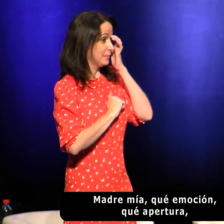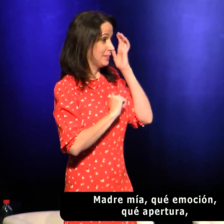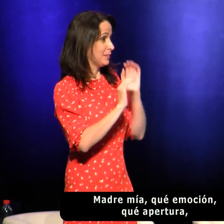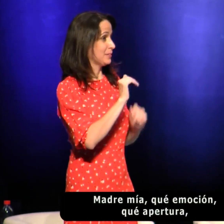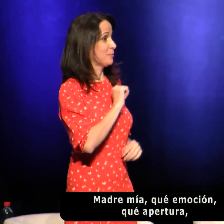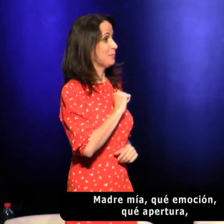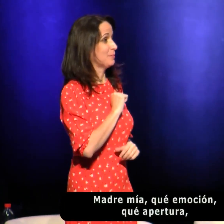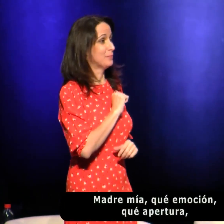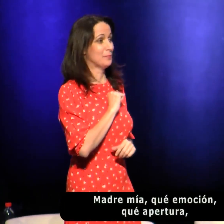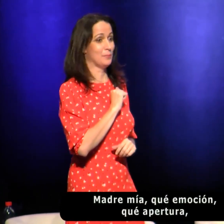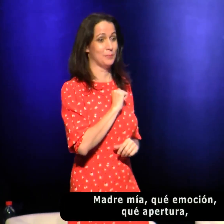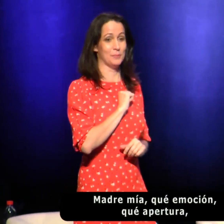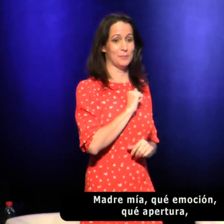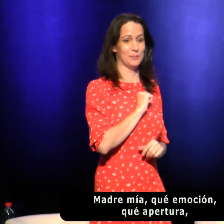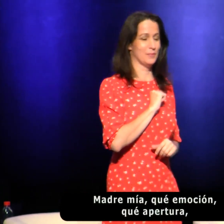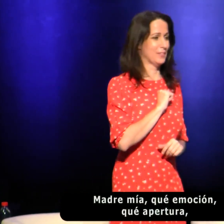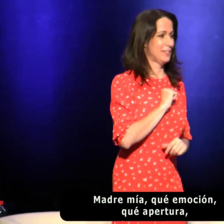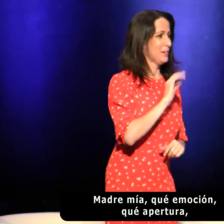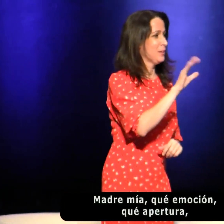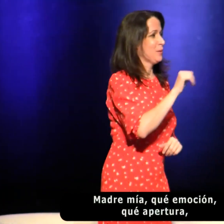Acompañarme, por favor, acompañarme.